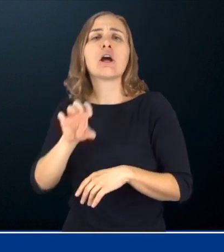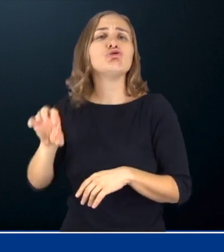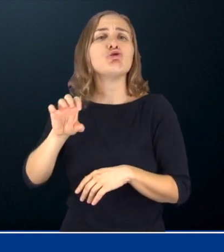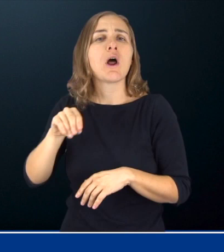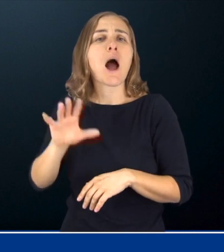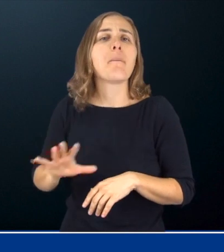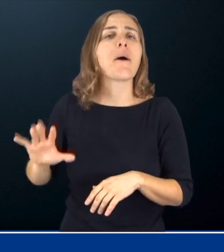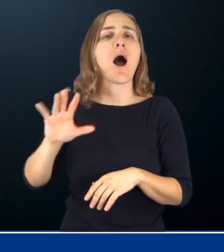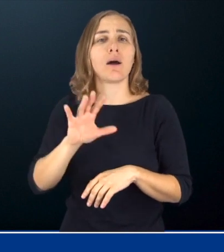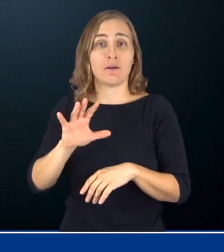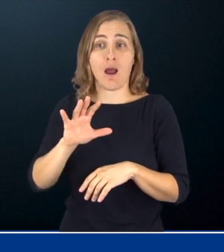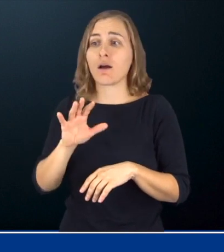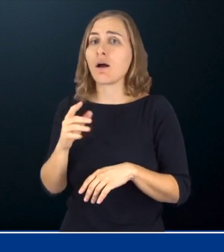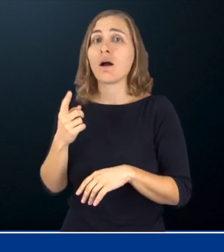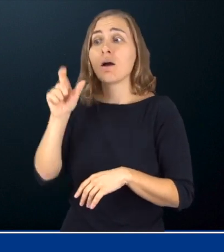Campania.